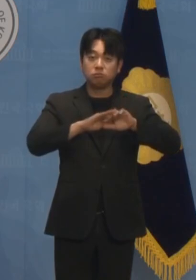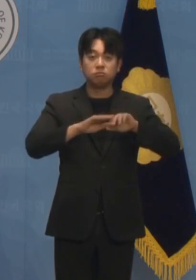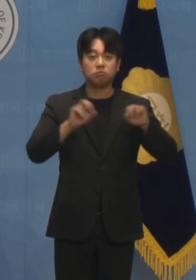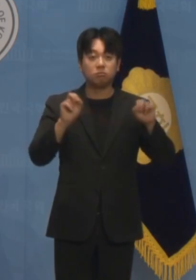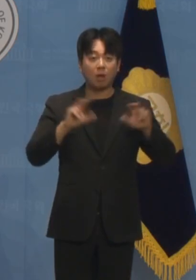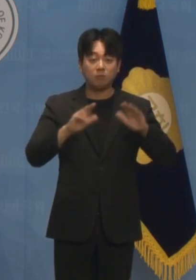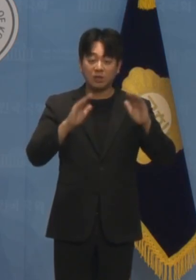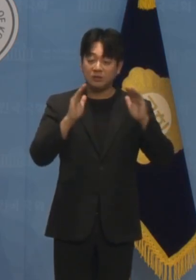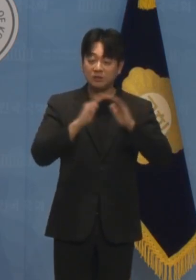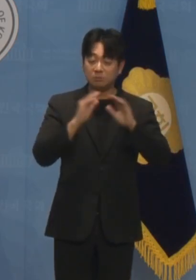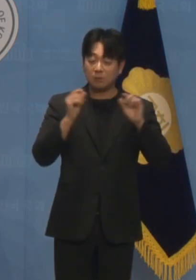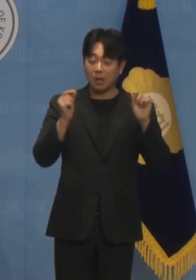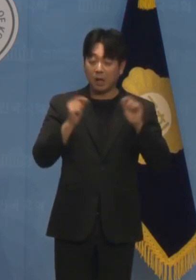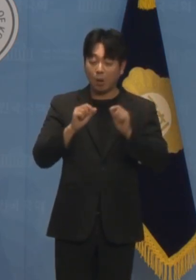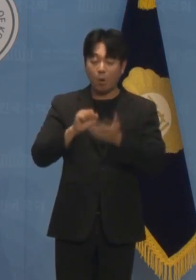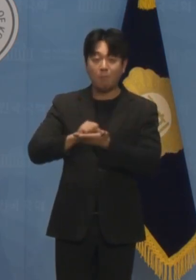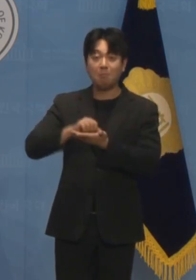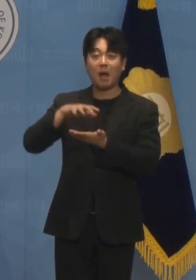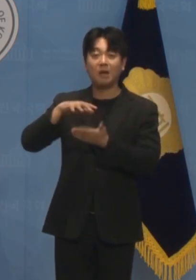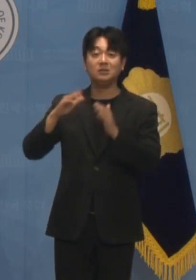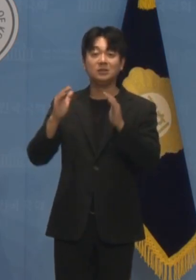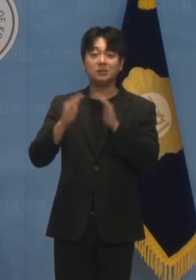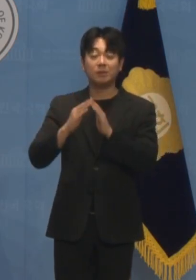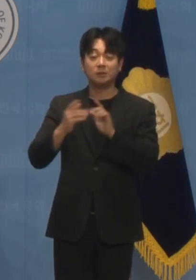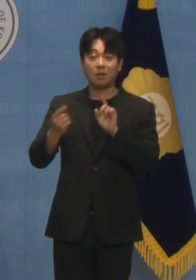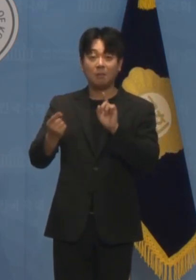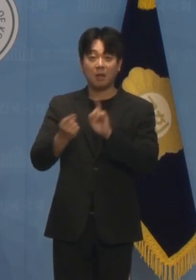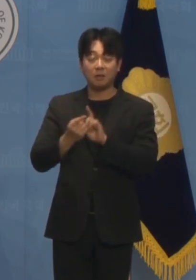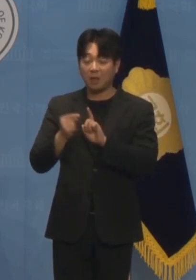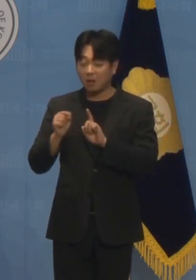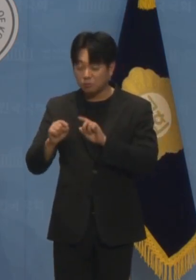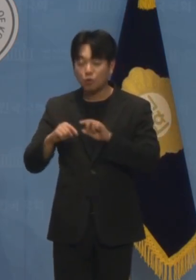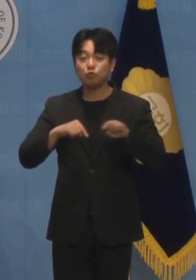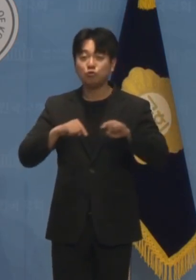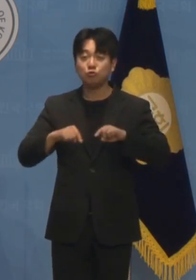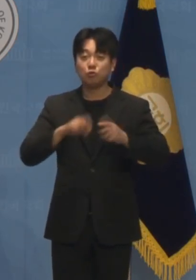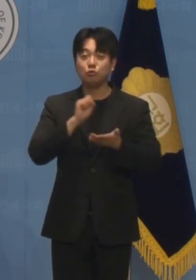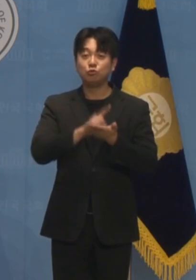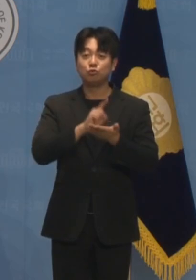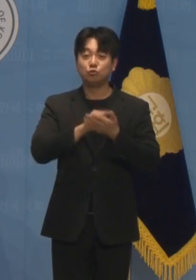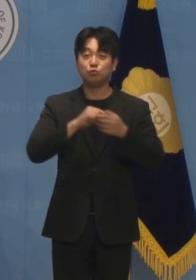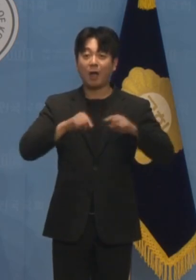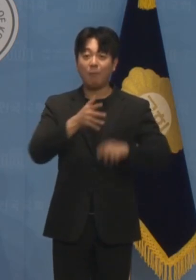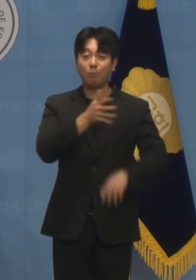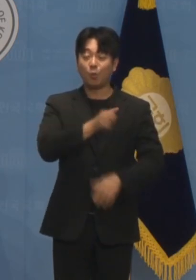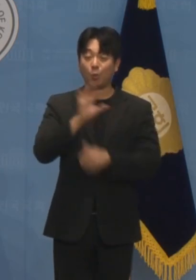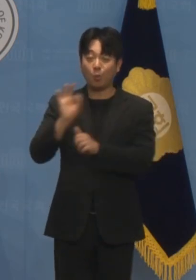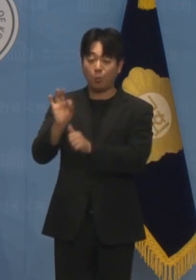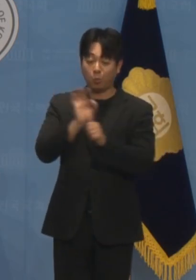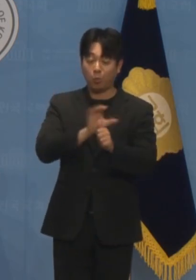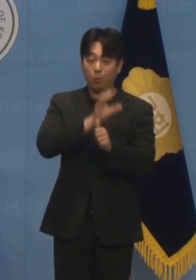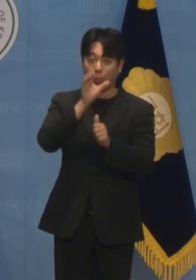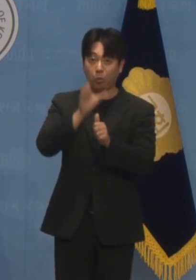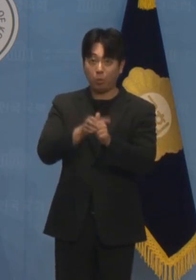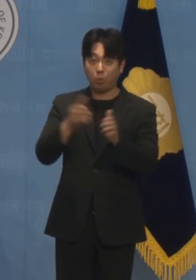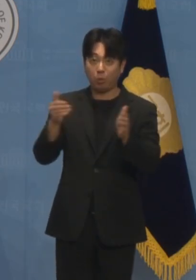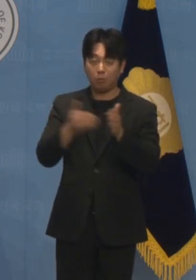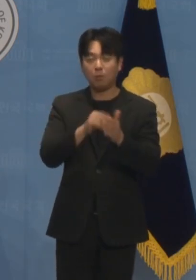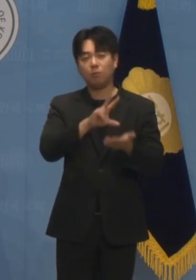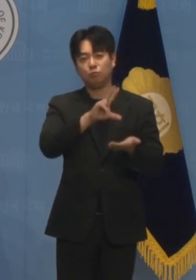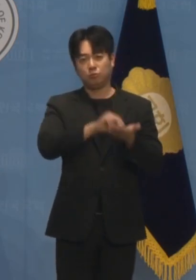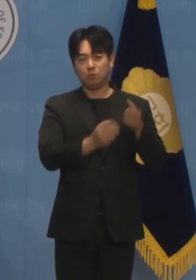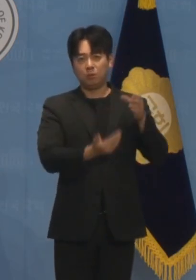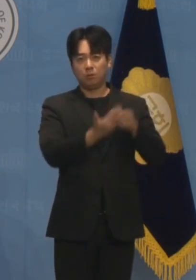홍명보 감독을 면접하고 선임한 축구협회의 예가 대표적인 예입니다. 과정은 불공평했고